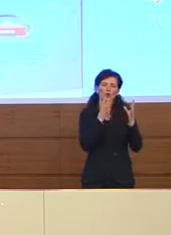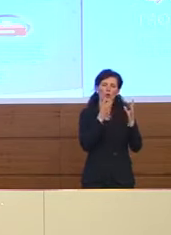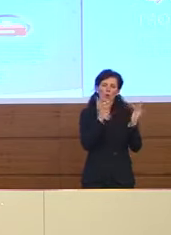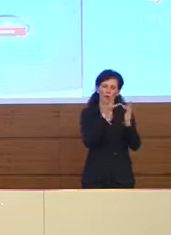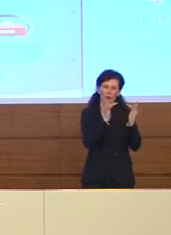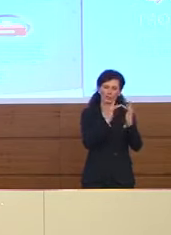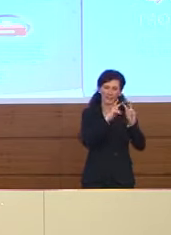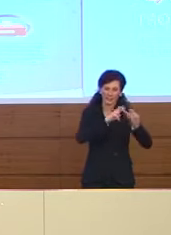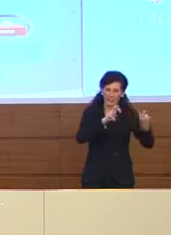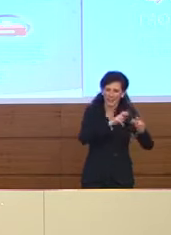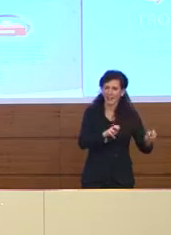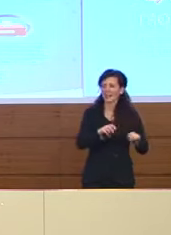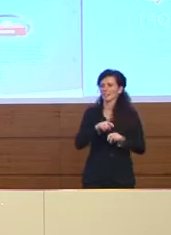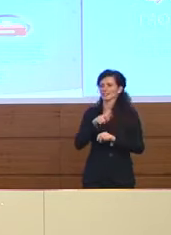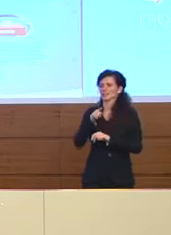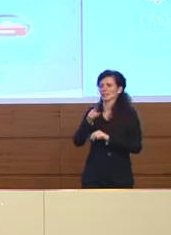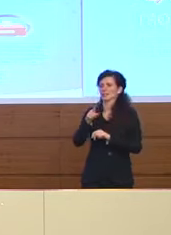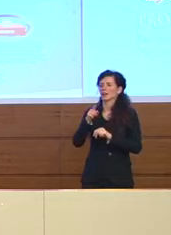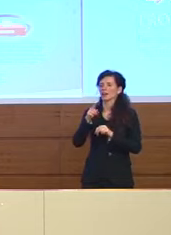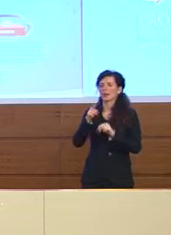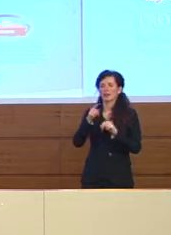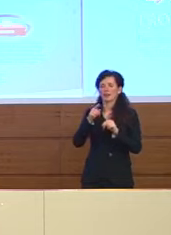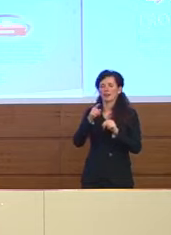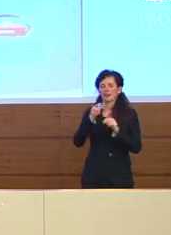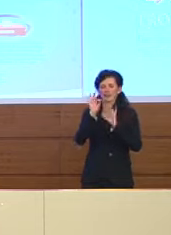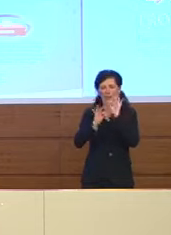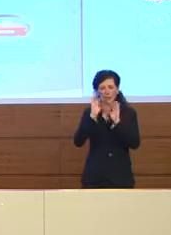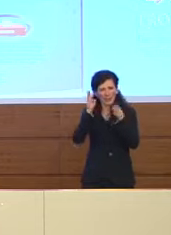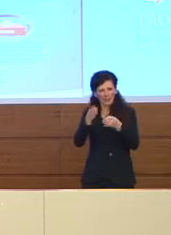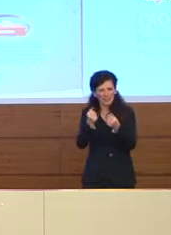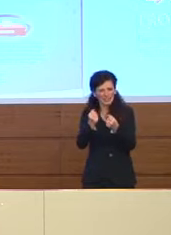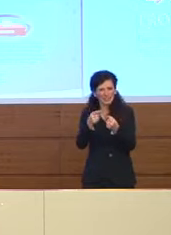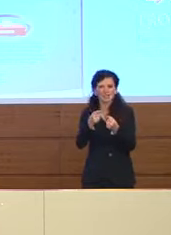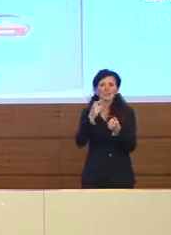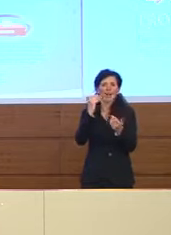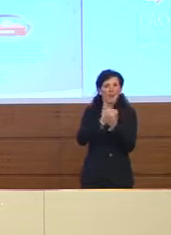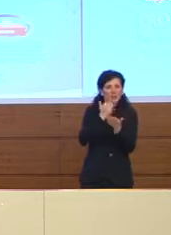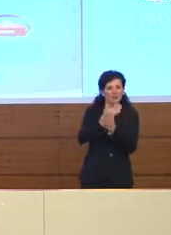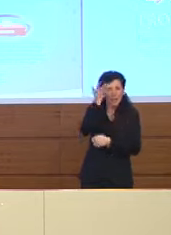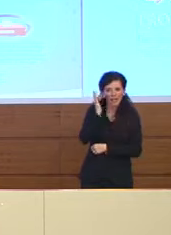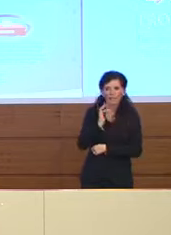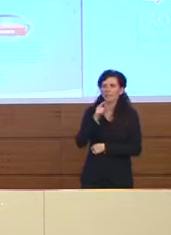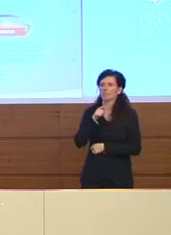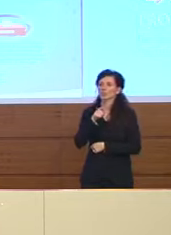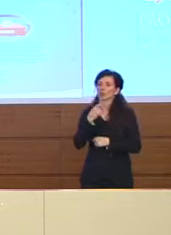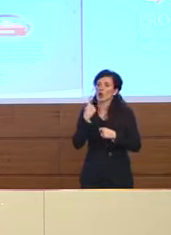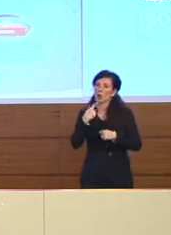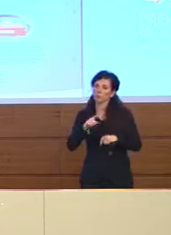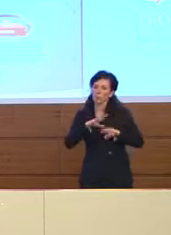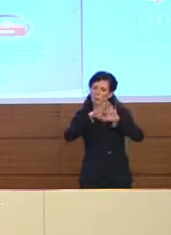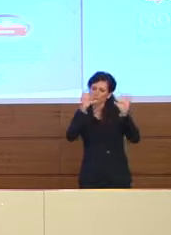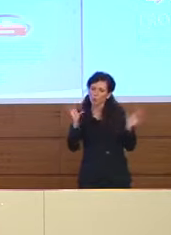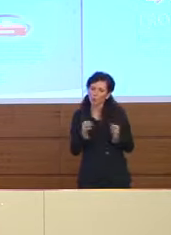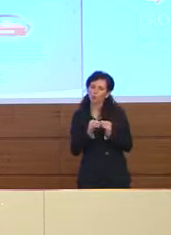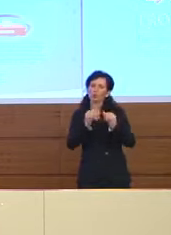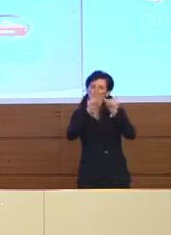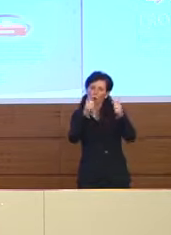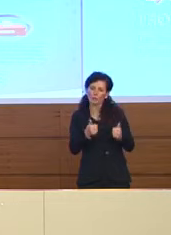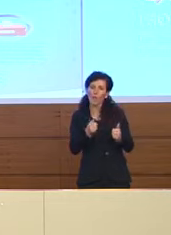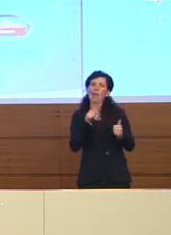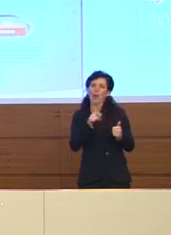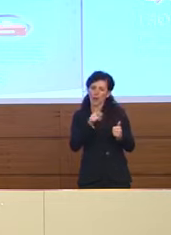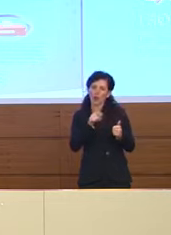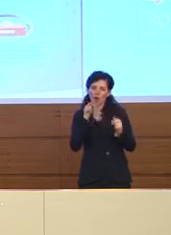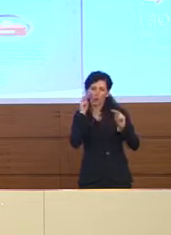galassia di parametri sono state poi formulate le scelte di orientamento e di